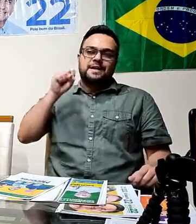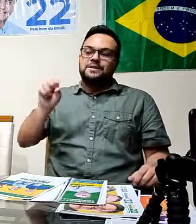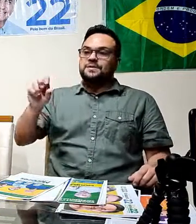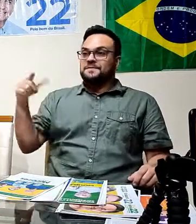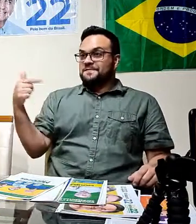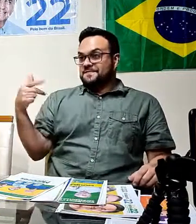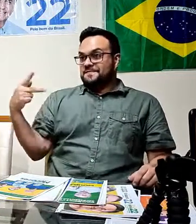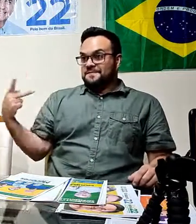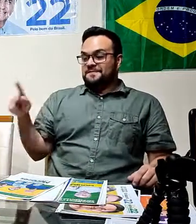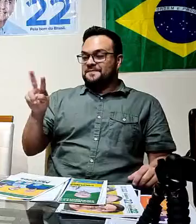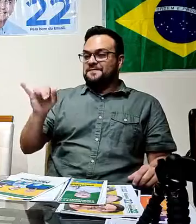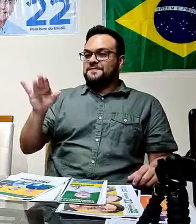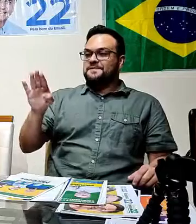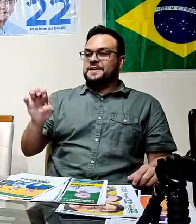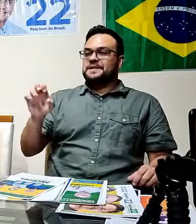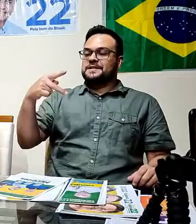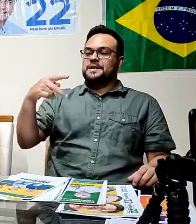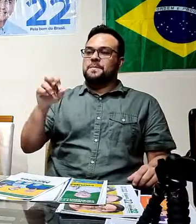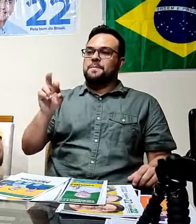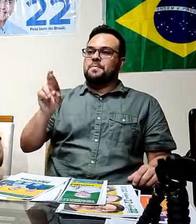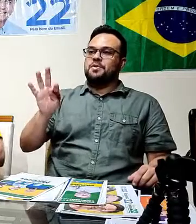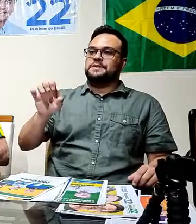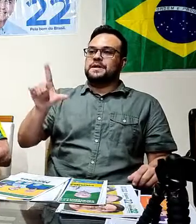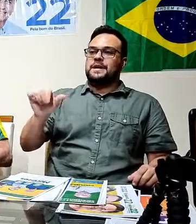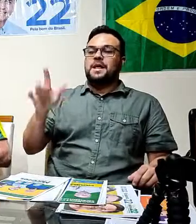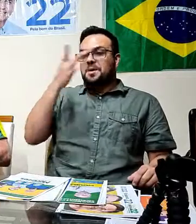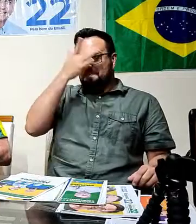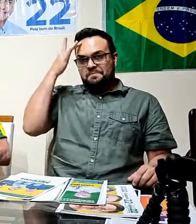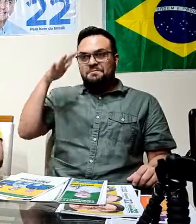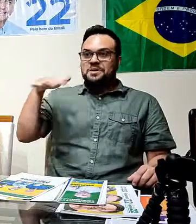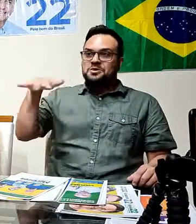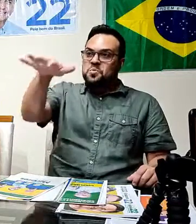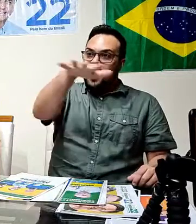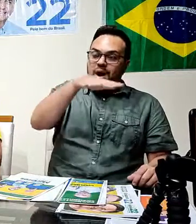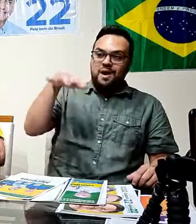Portela. Pessoal de Mato Grosso do Sul, tranquilo?